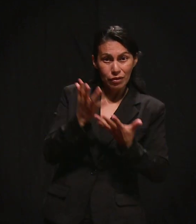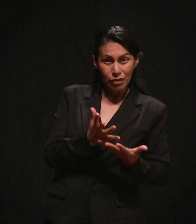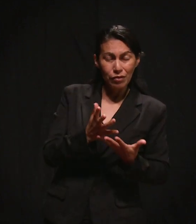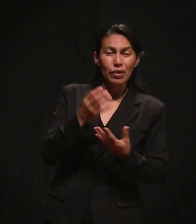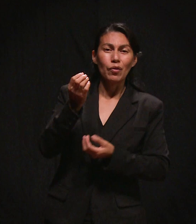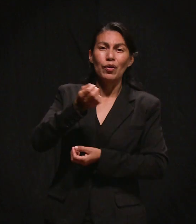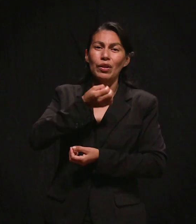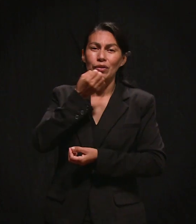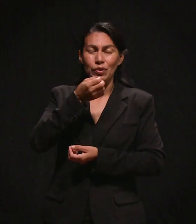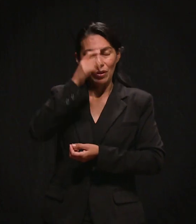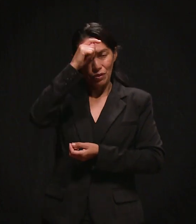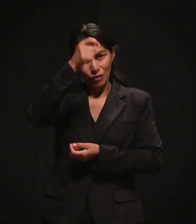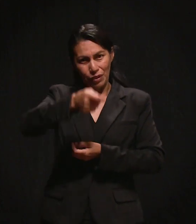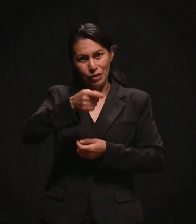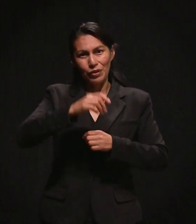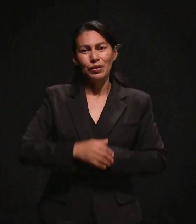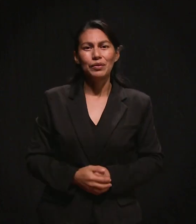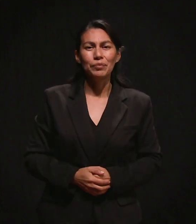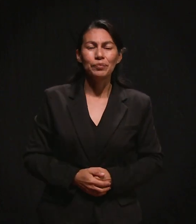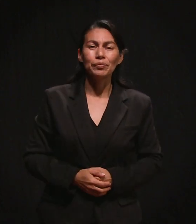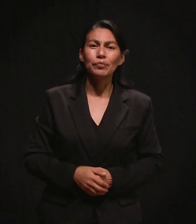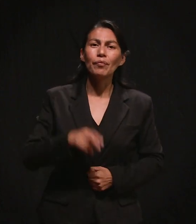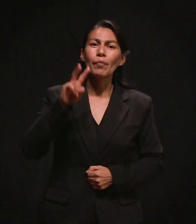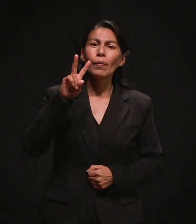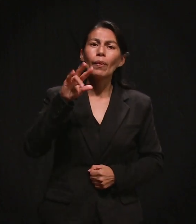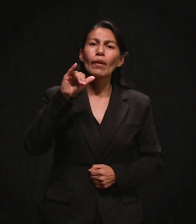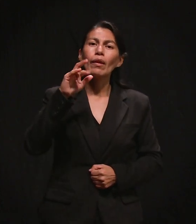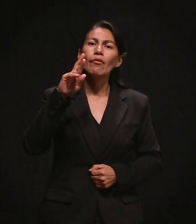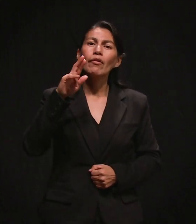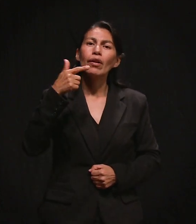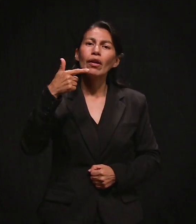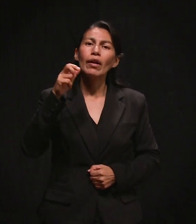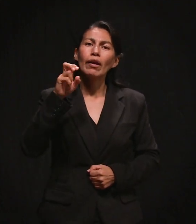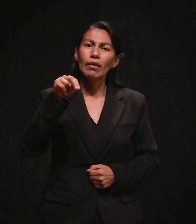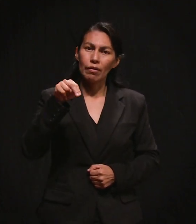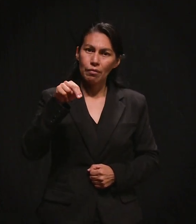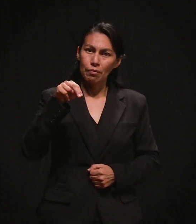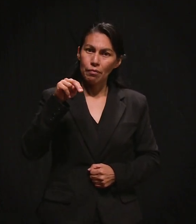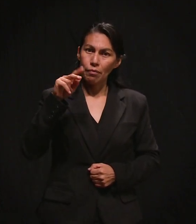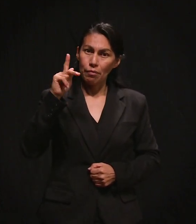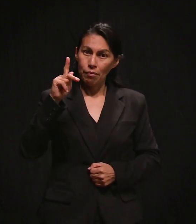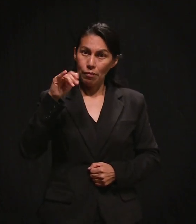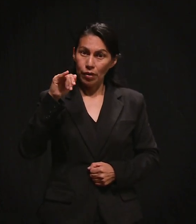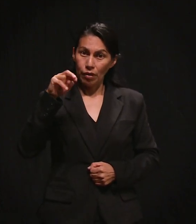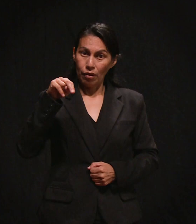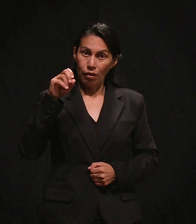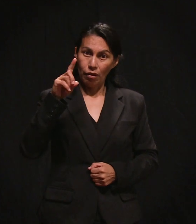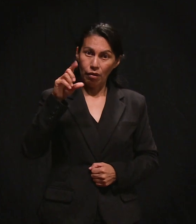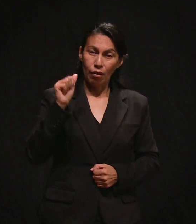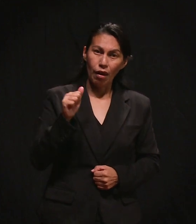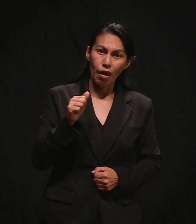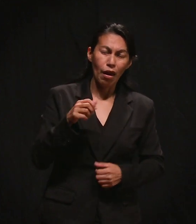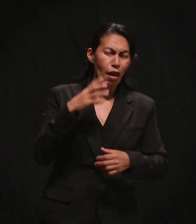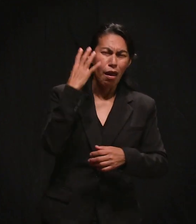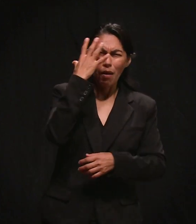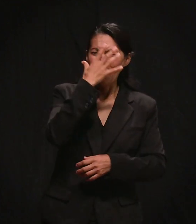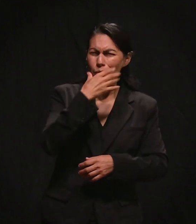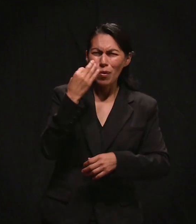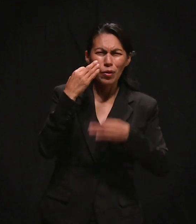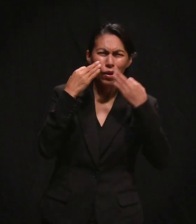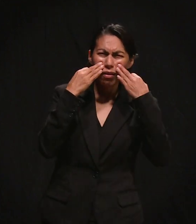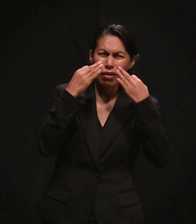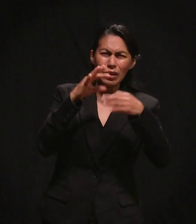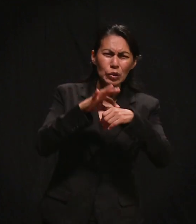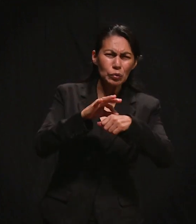oraciones. Virgen Pineda, hermoso todos los testimonios. Ruego oración por